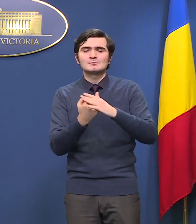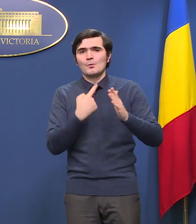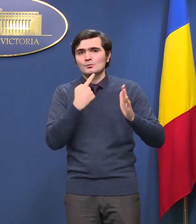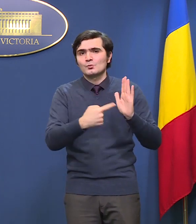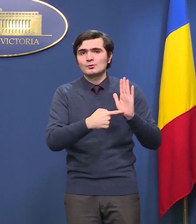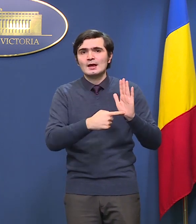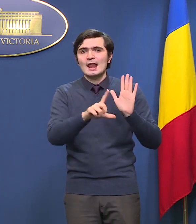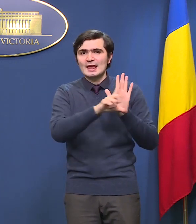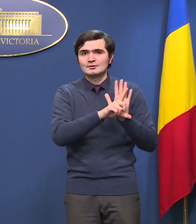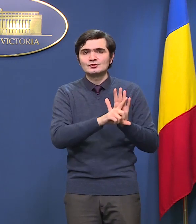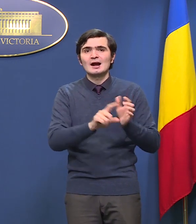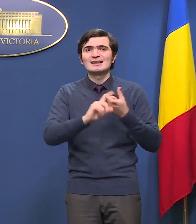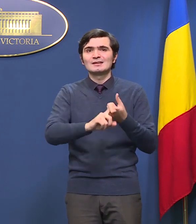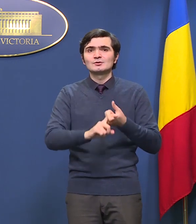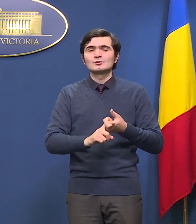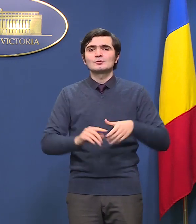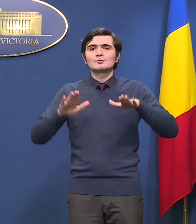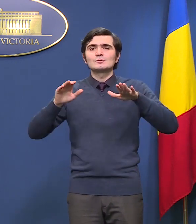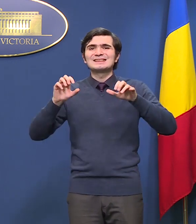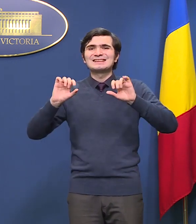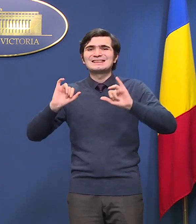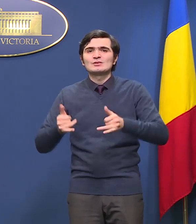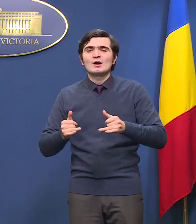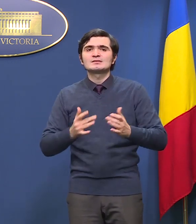de lege în cadrul situației de urgență.